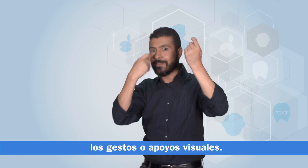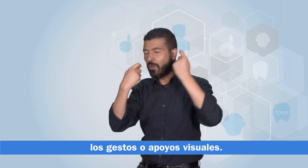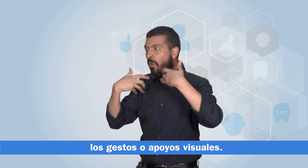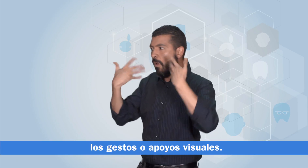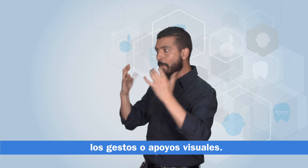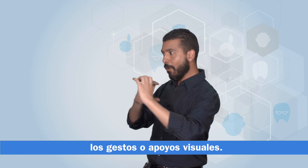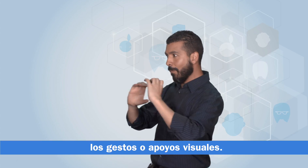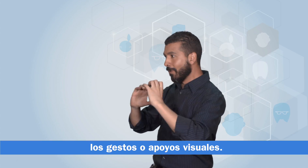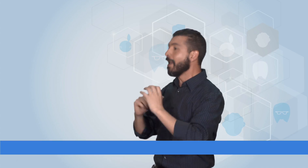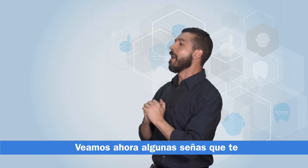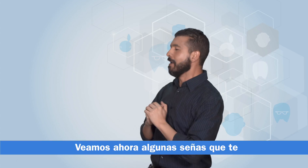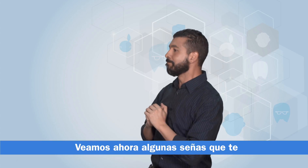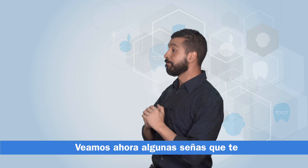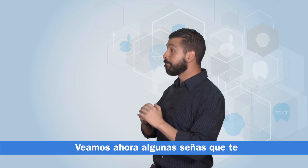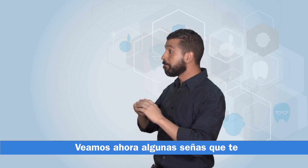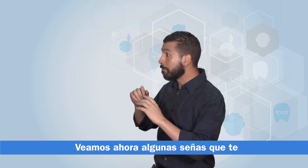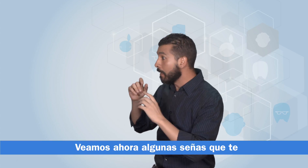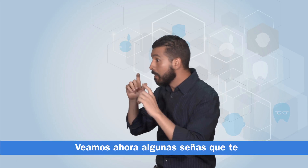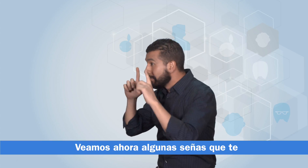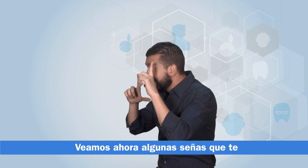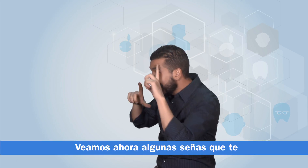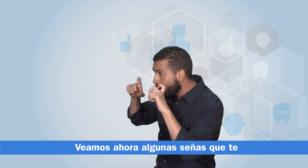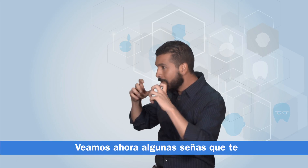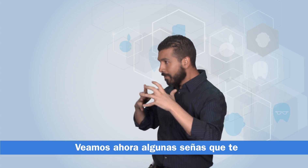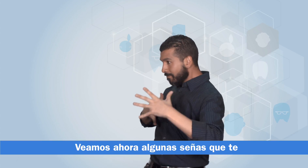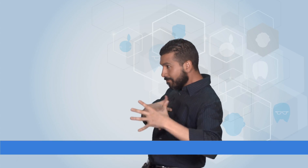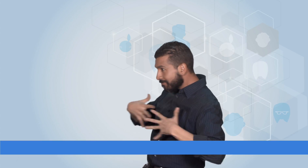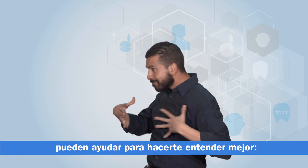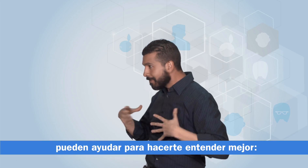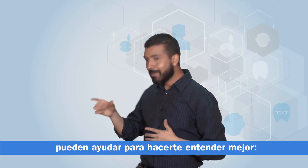ahora algunas señas que te pueden ayudar para hacerte entender mejor.